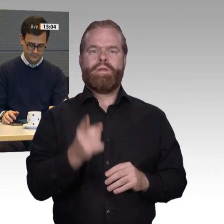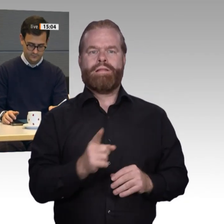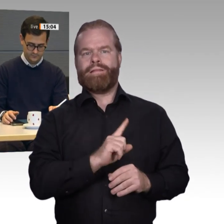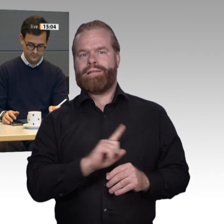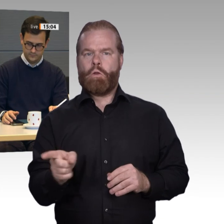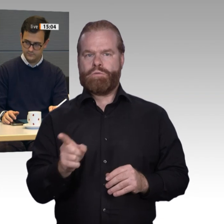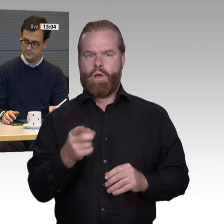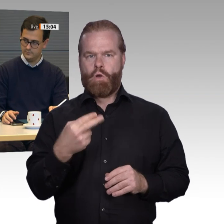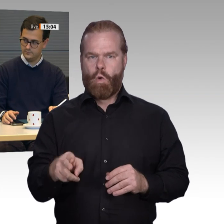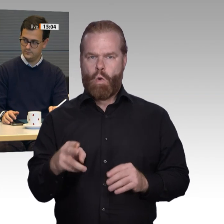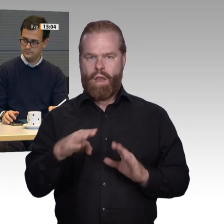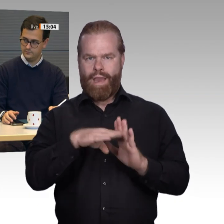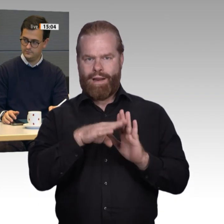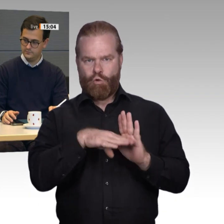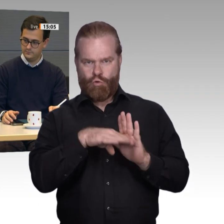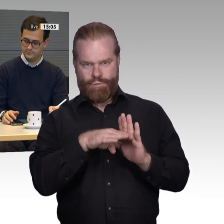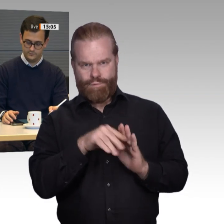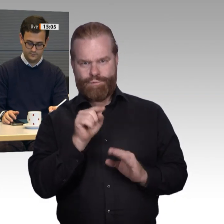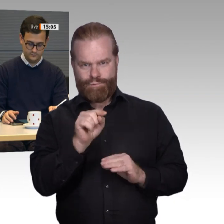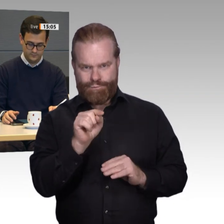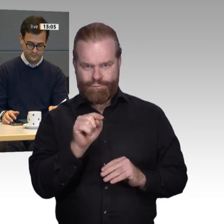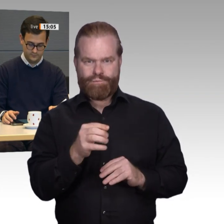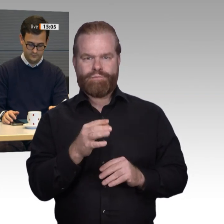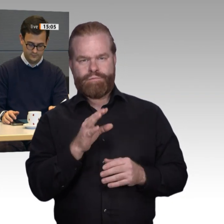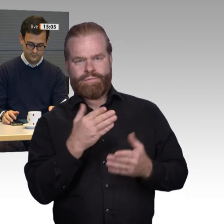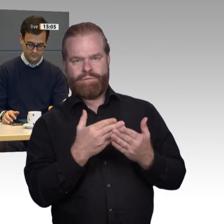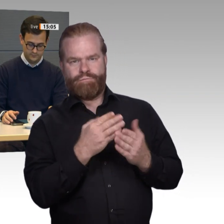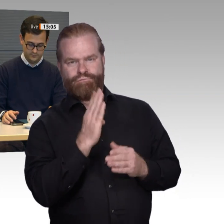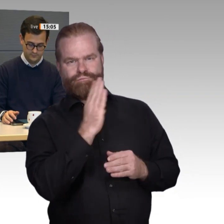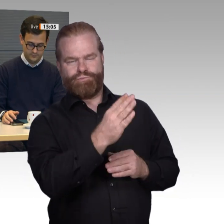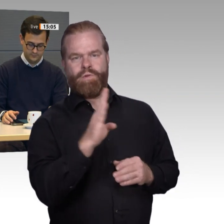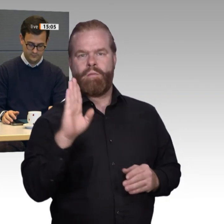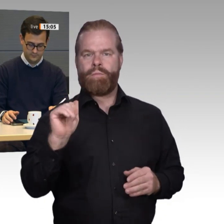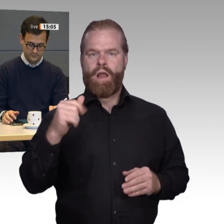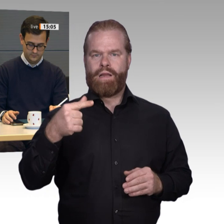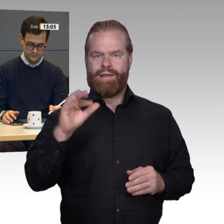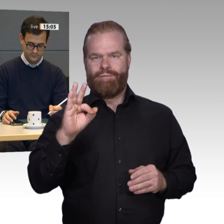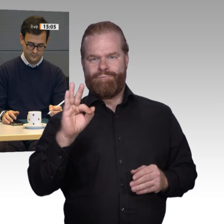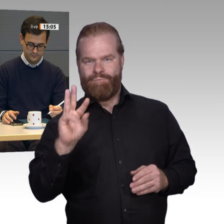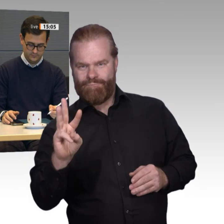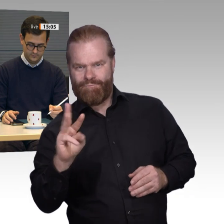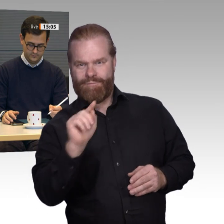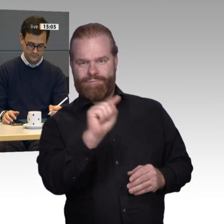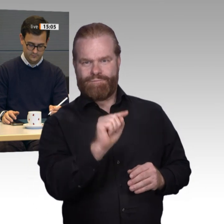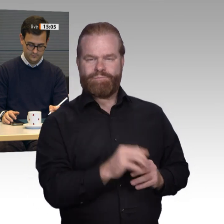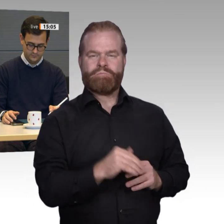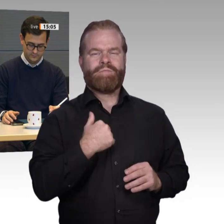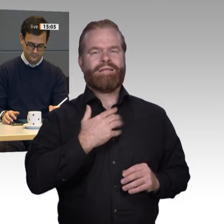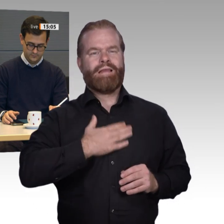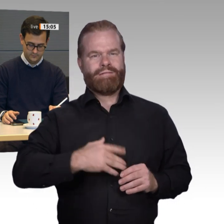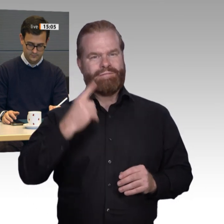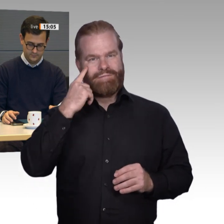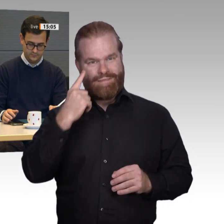Und zwar würde ich gerne wissen, ob Sie kurz die aktuelle Rechtslage darstellen können, in der sich